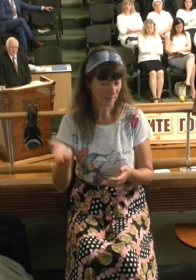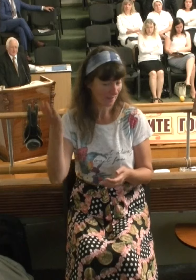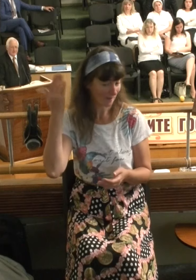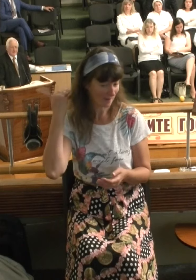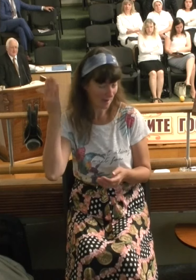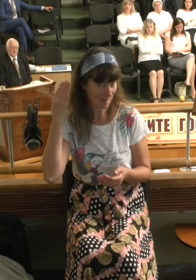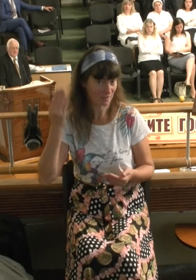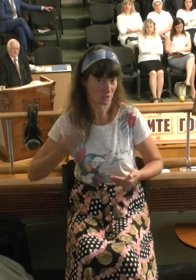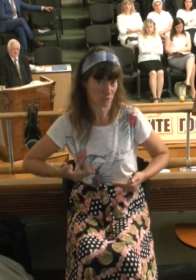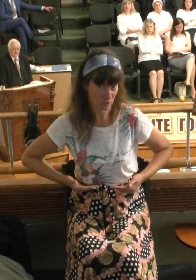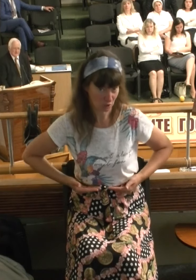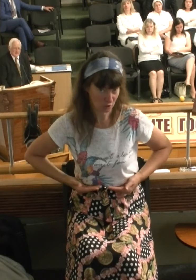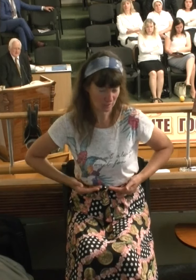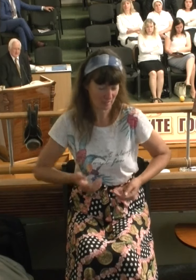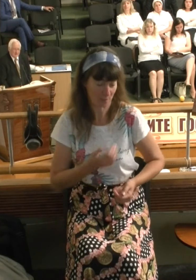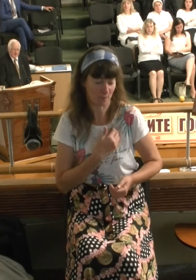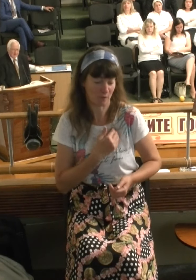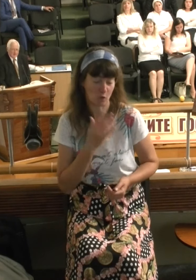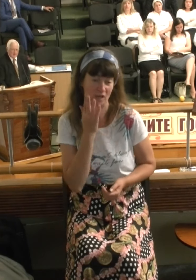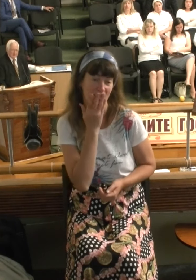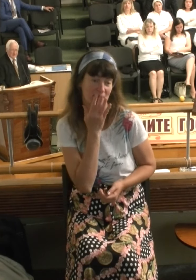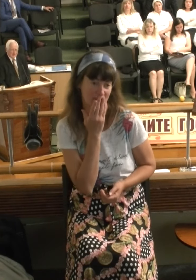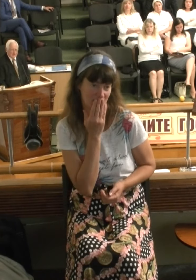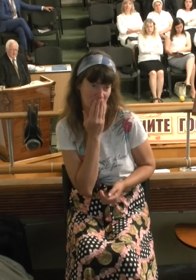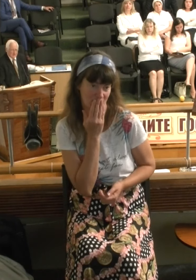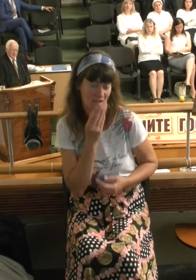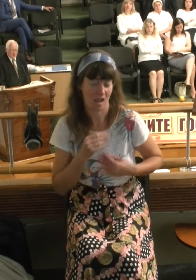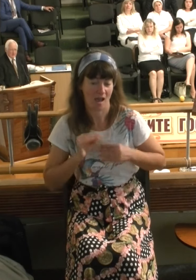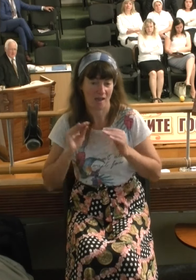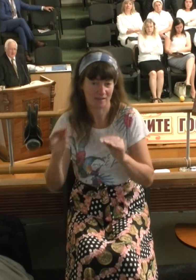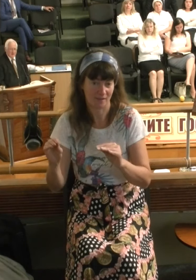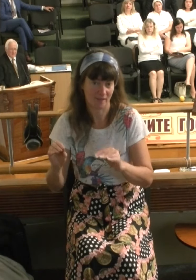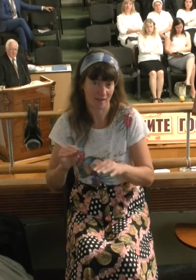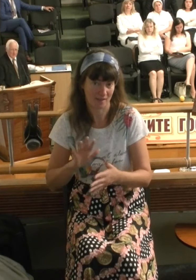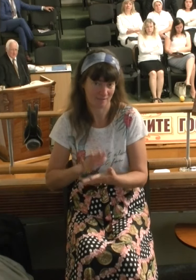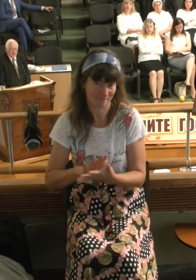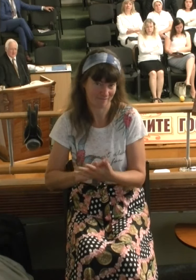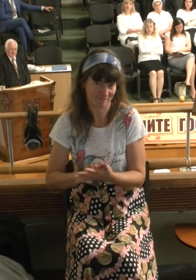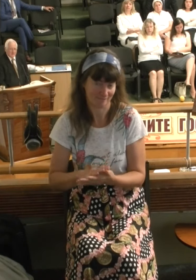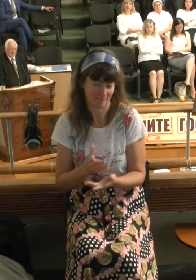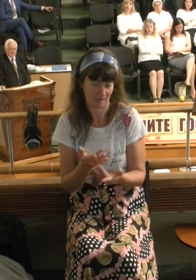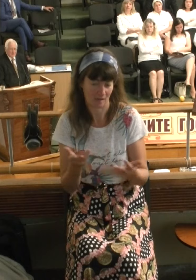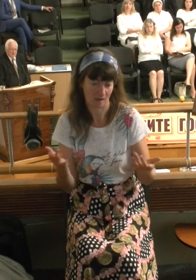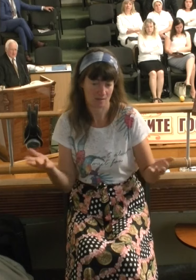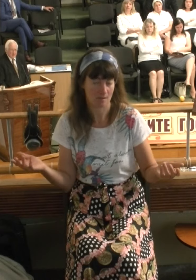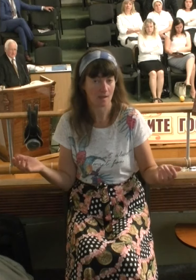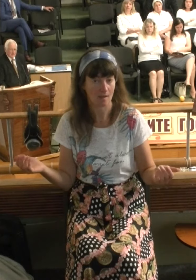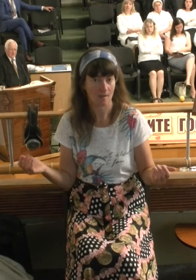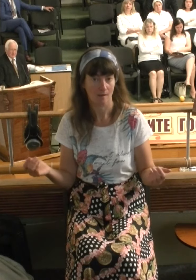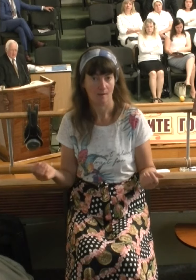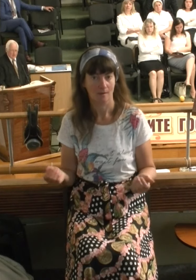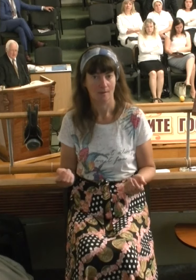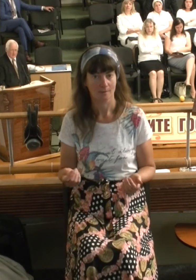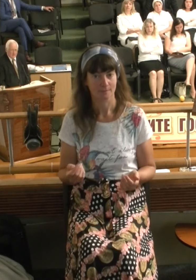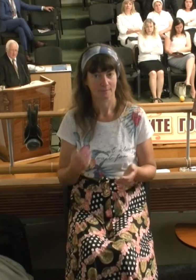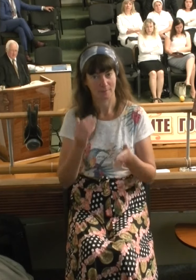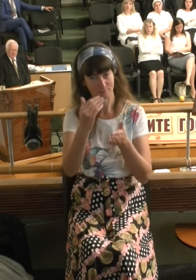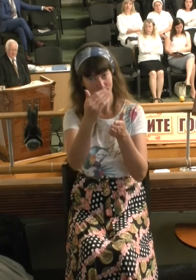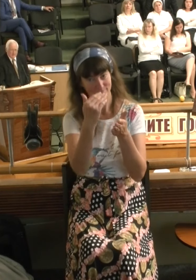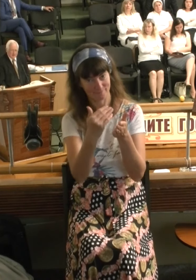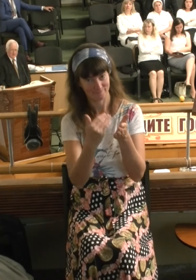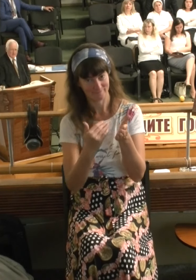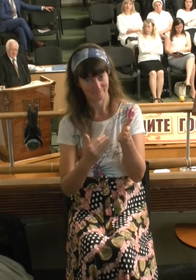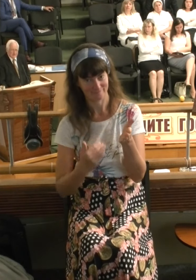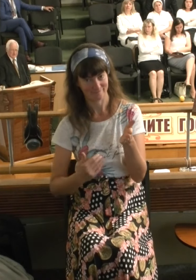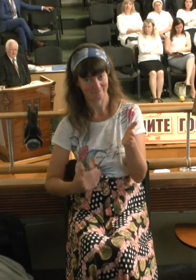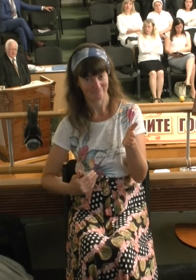жизни поступали по воле языческой, предаваясь нечистотам, похотям, мужеложство, скотоложство,